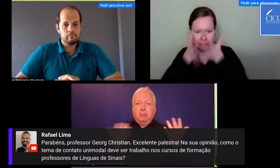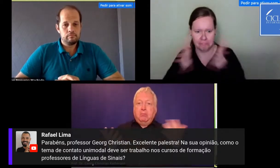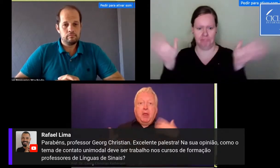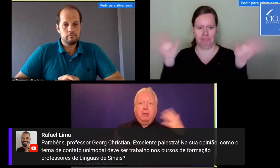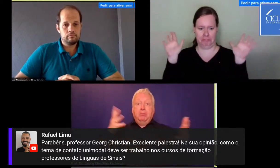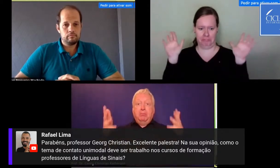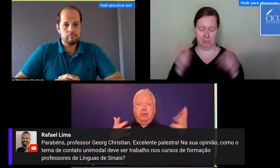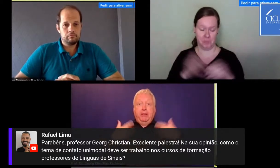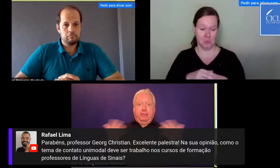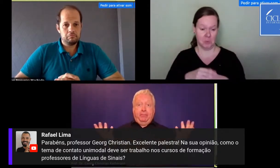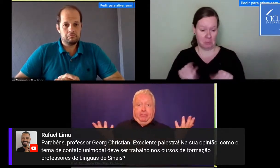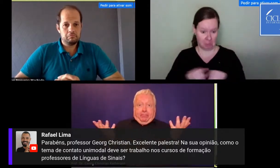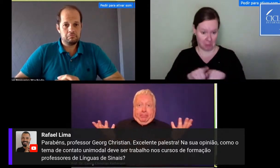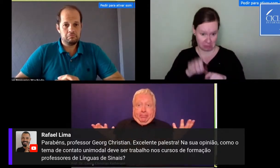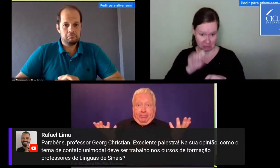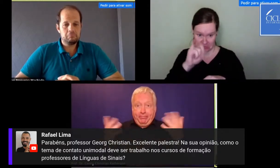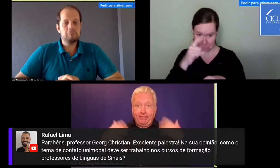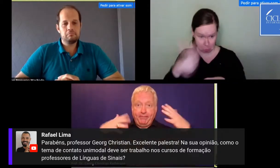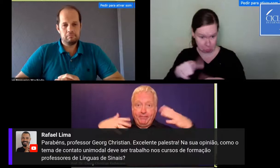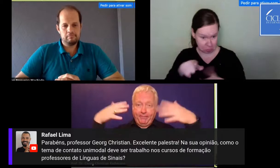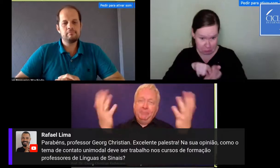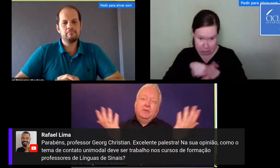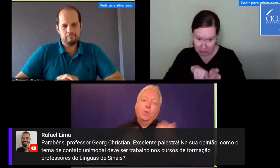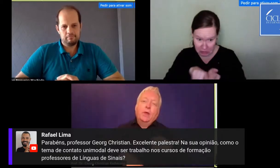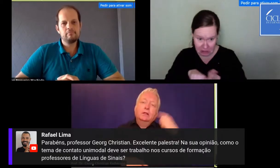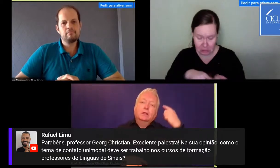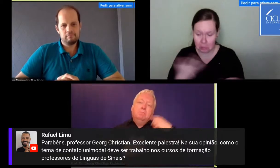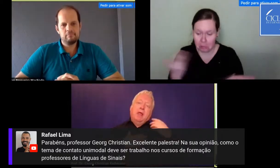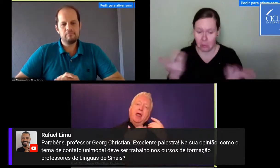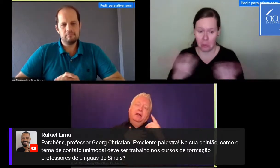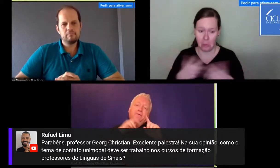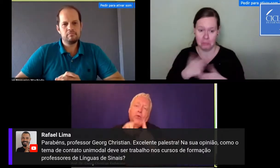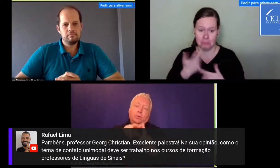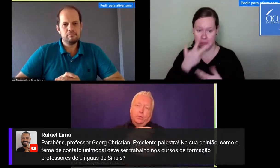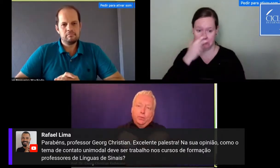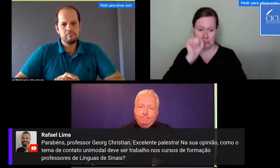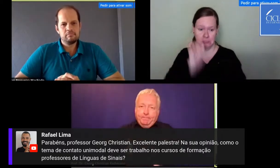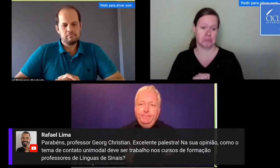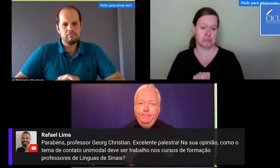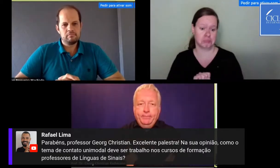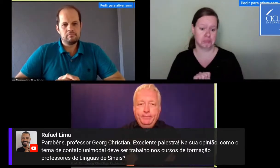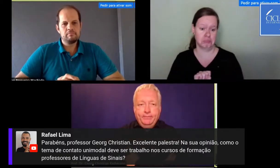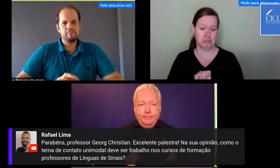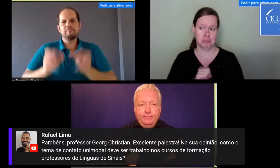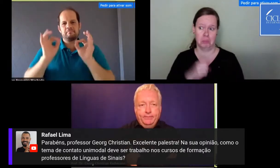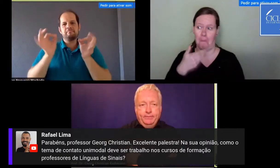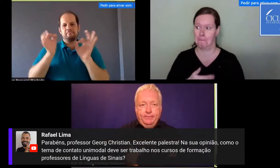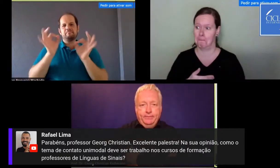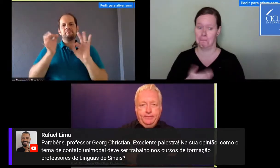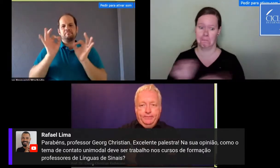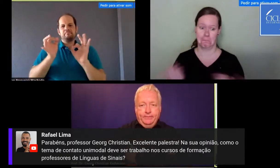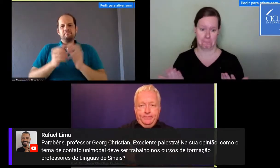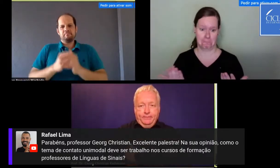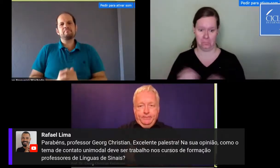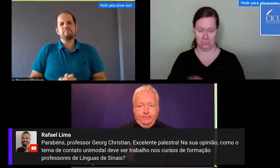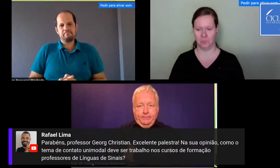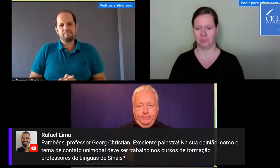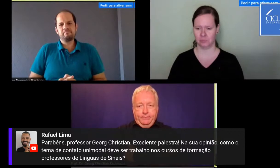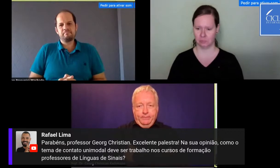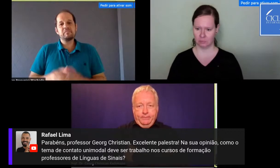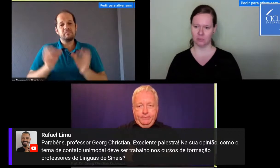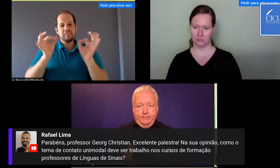linguística. Então, tem um vasto campo aí que pode ser investigado e utilizado como recurso.